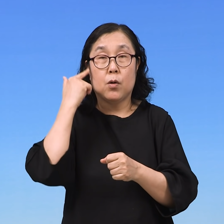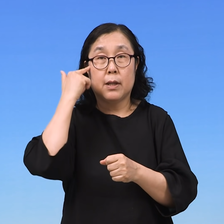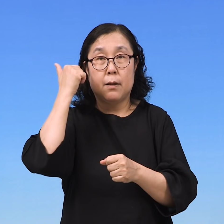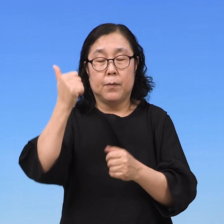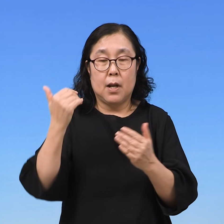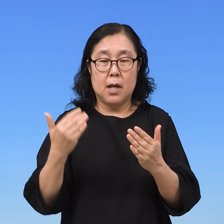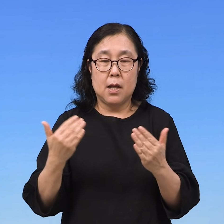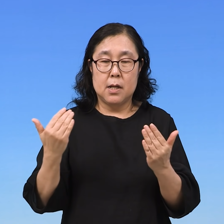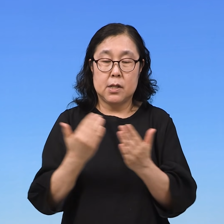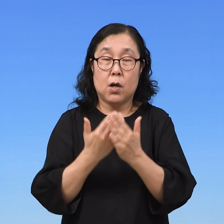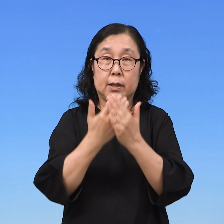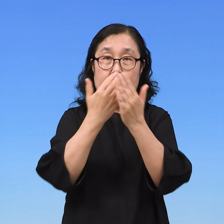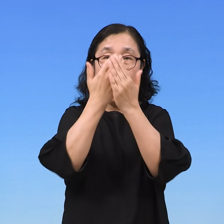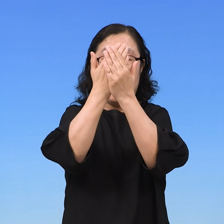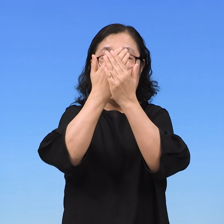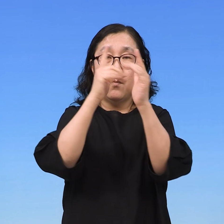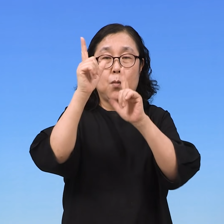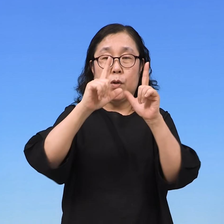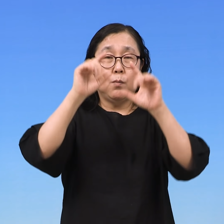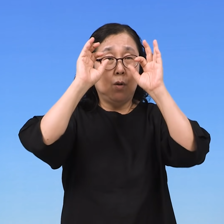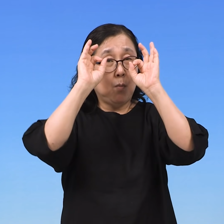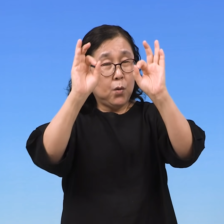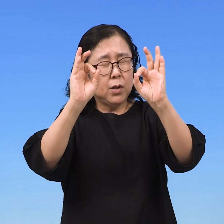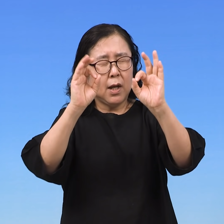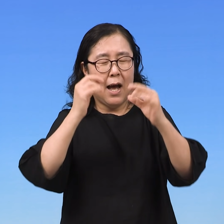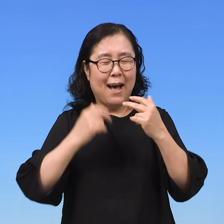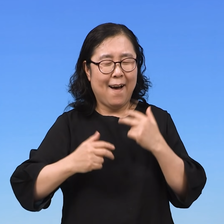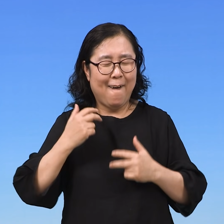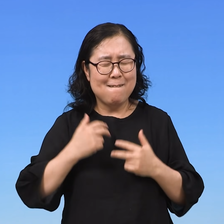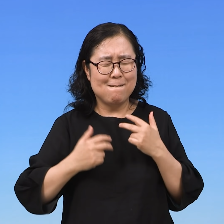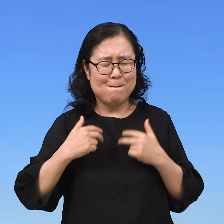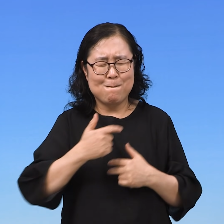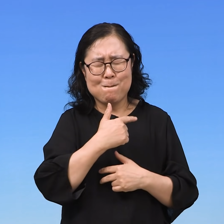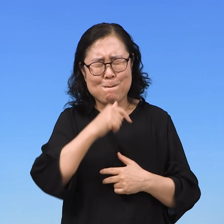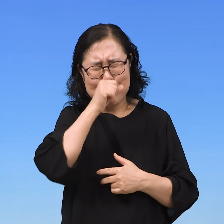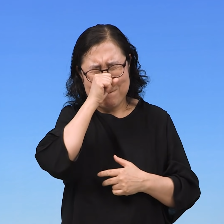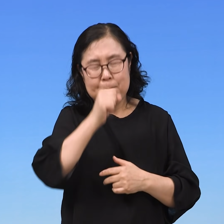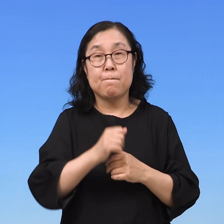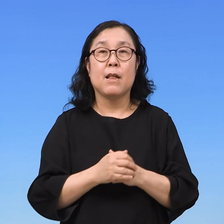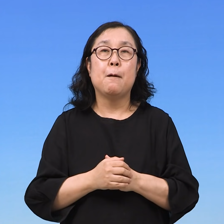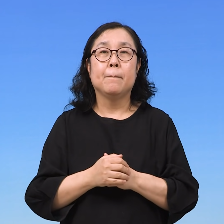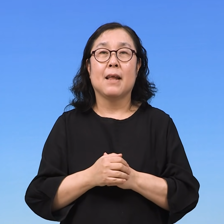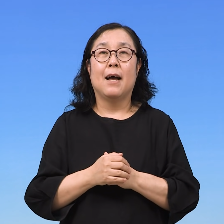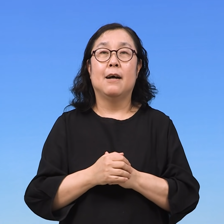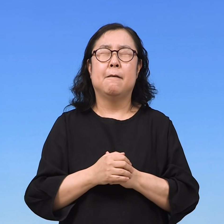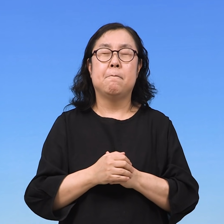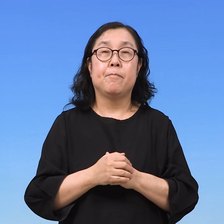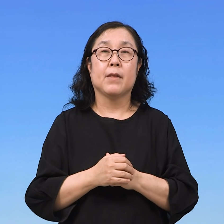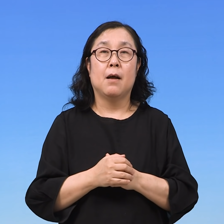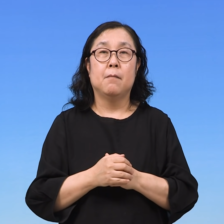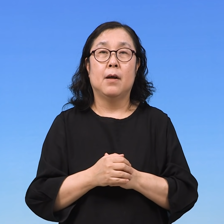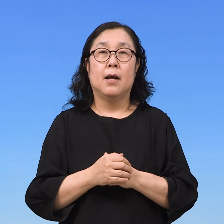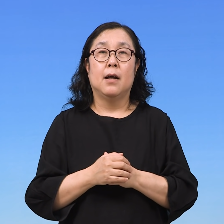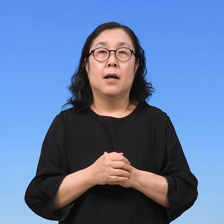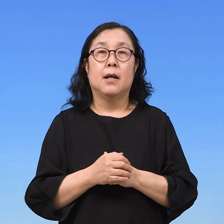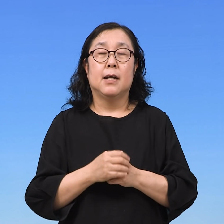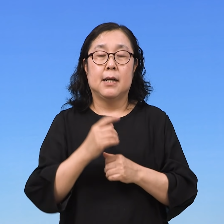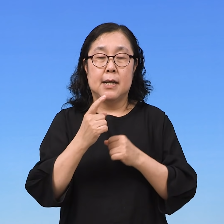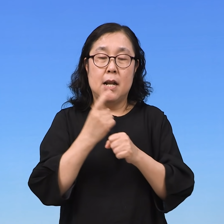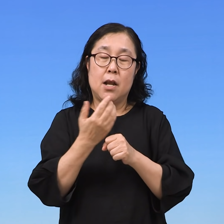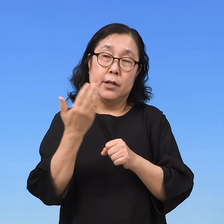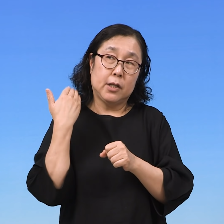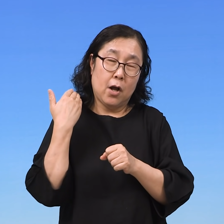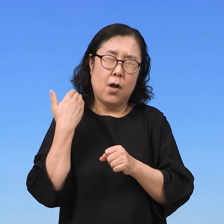29 목사님들의 그 성장해가는 모습을 보는 즐거움이요. 이제 이 29 목사님 1년 전, 6개월 전, 또 2달